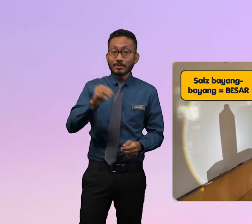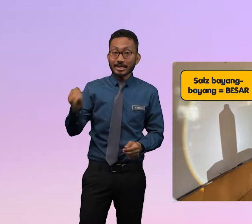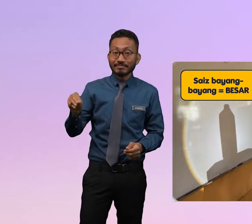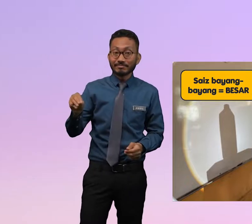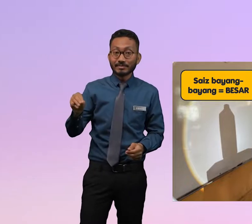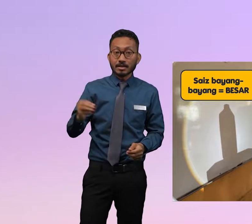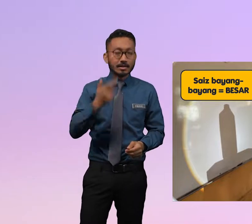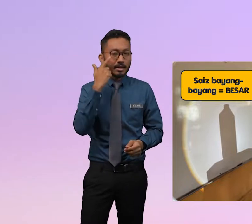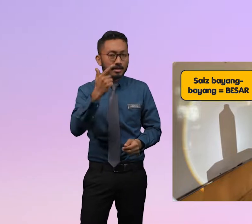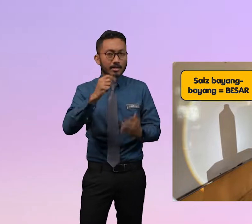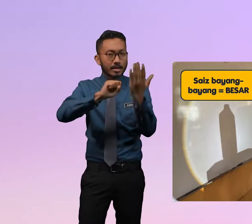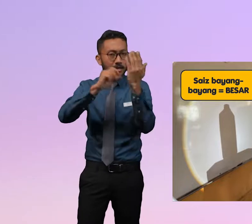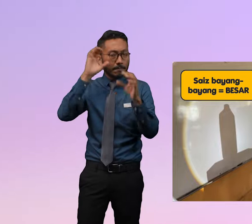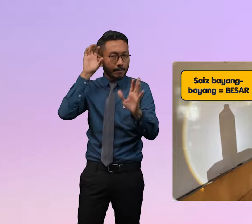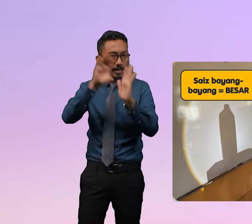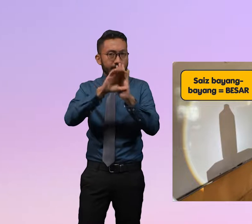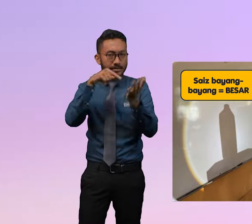Mula-mula lihat gambar ini.